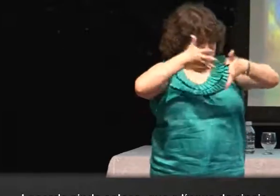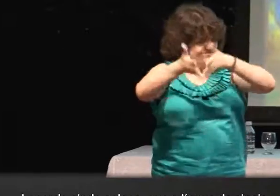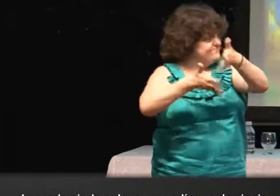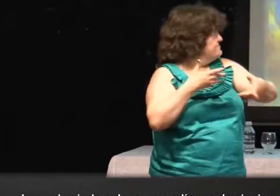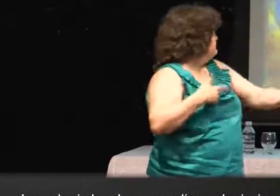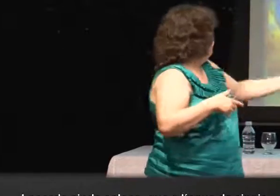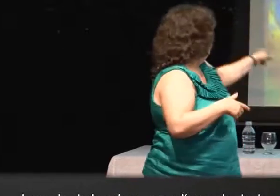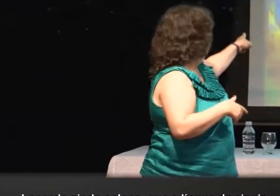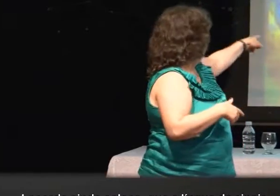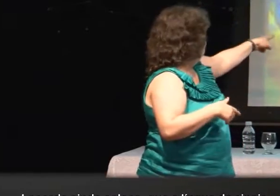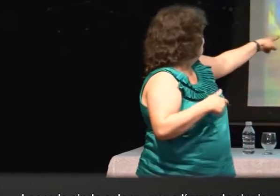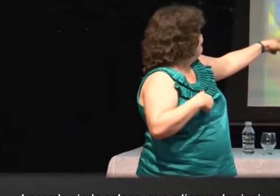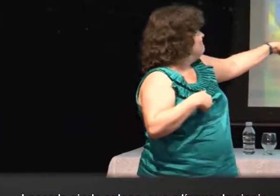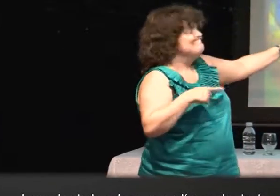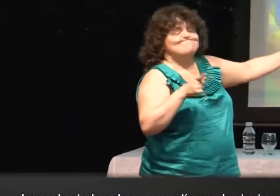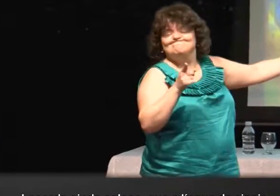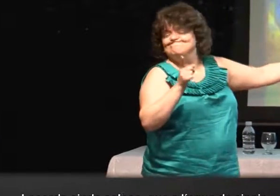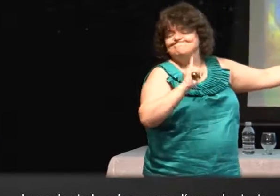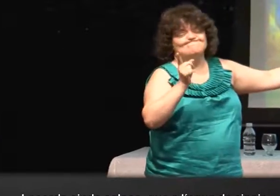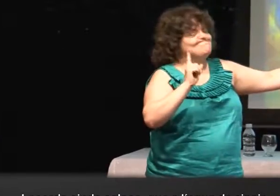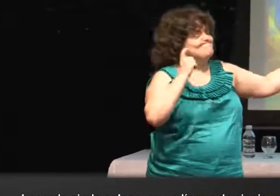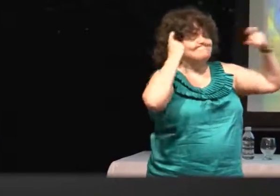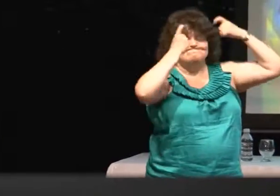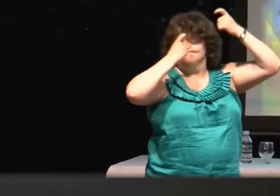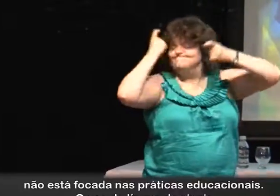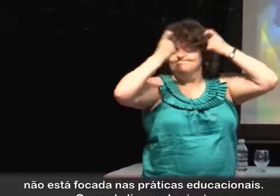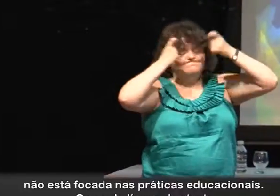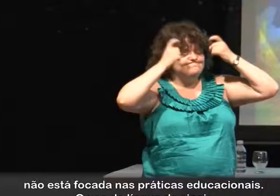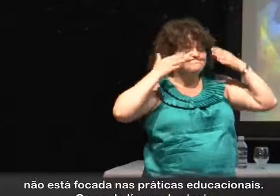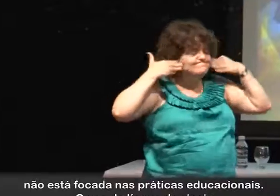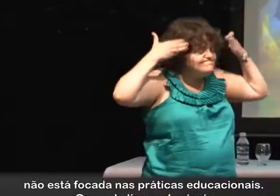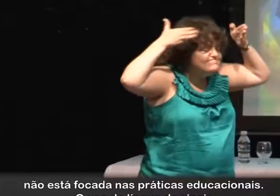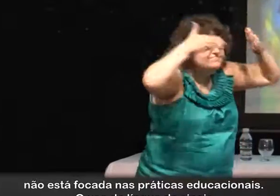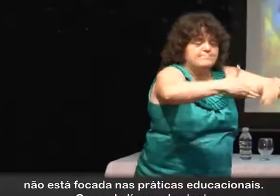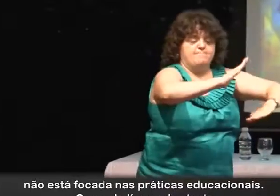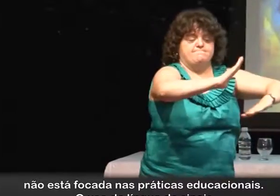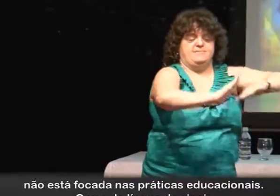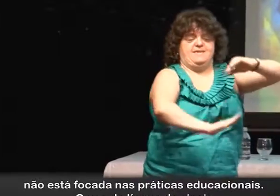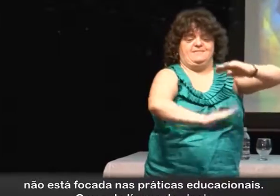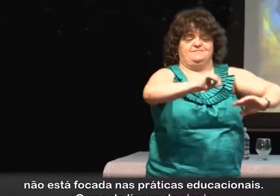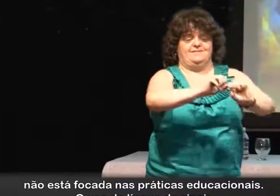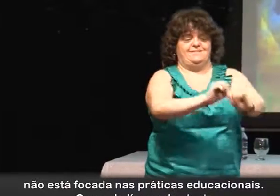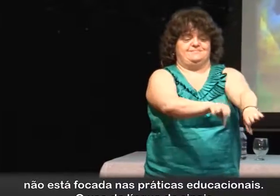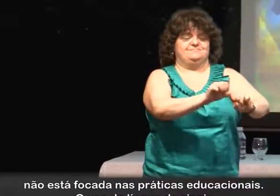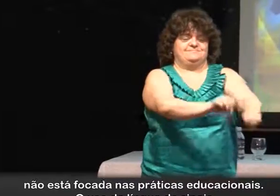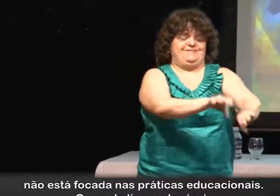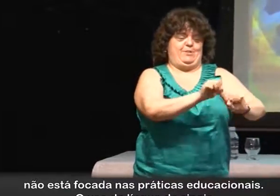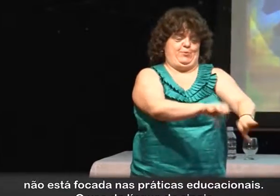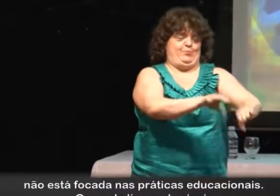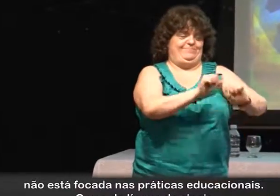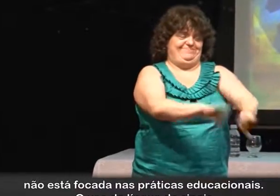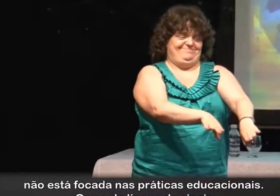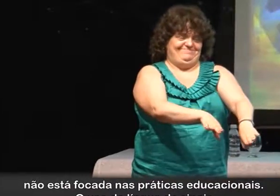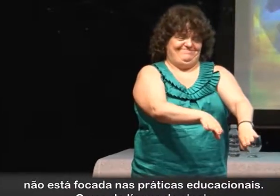Lacerda ainda coloca, né, que a língua de sinais não está focada nas